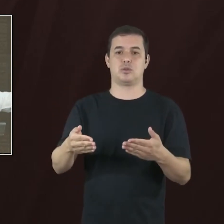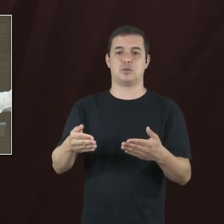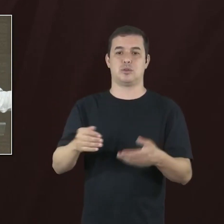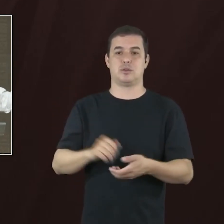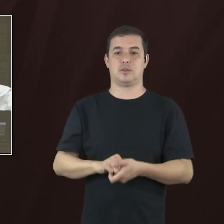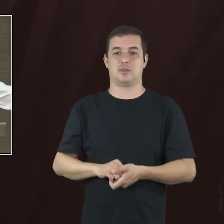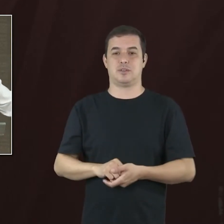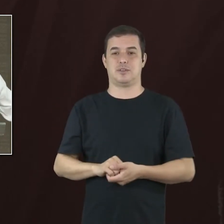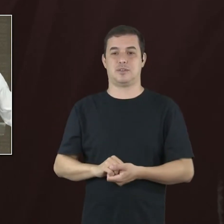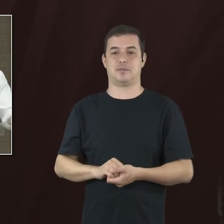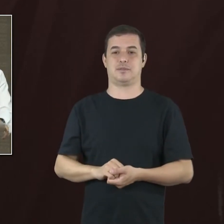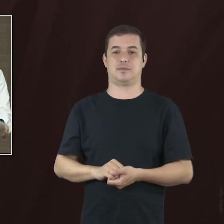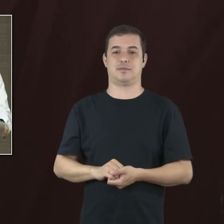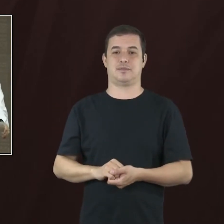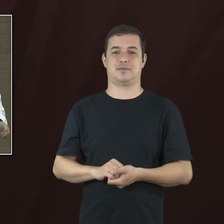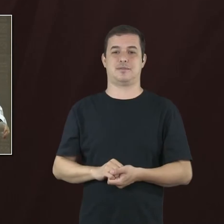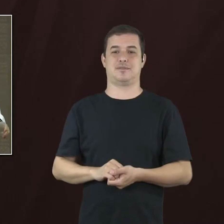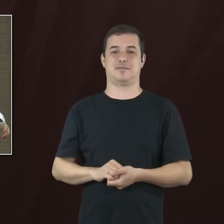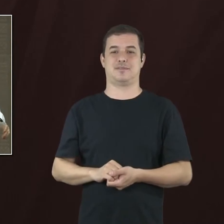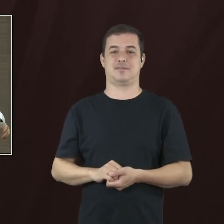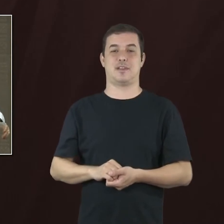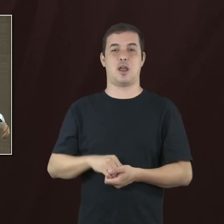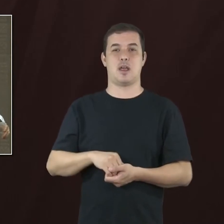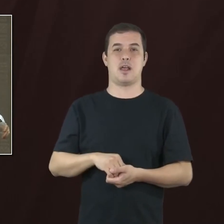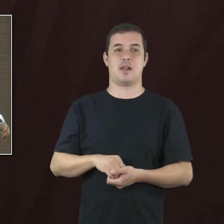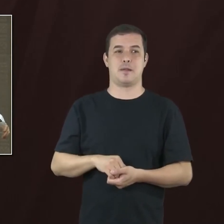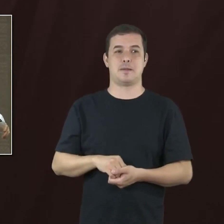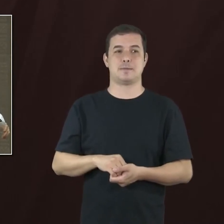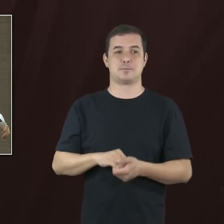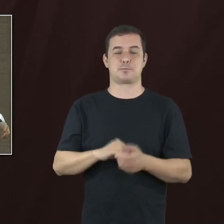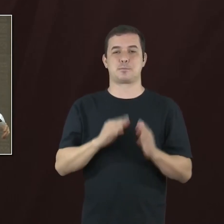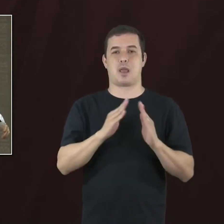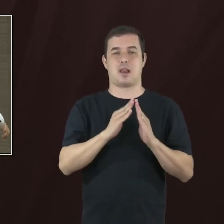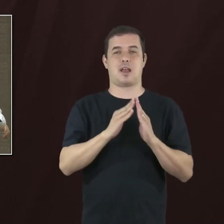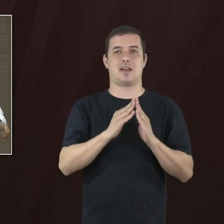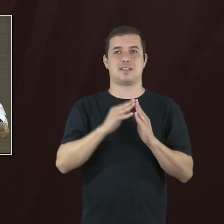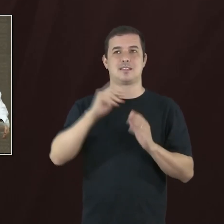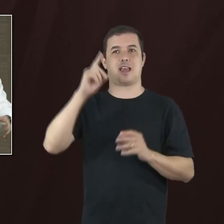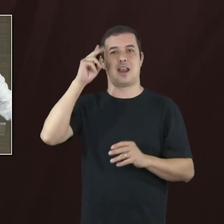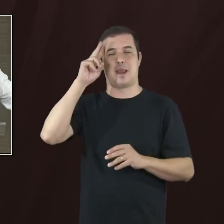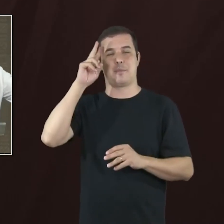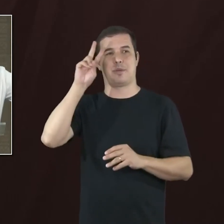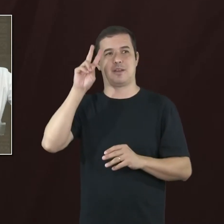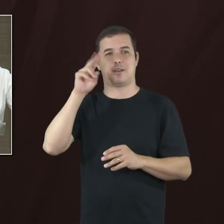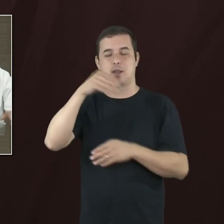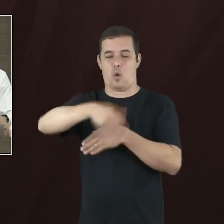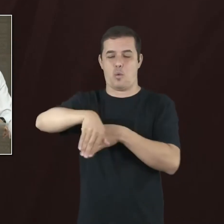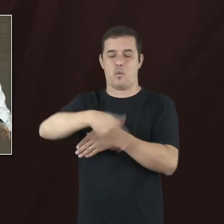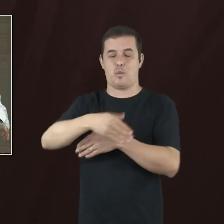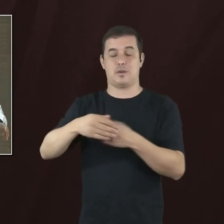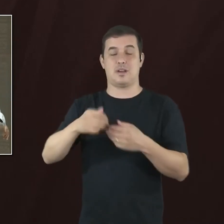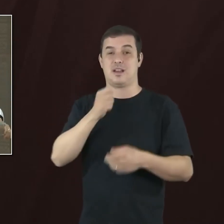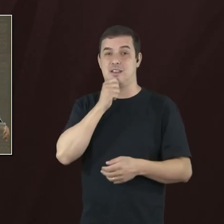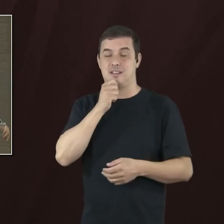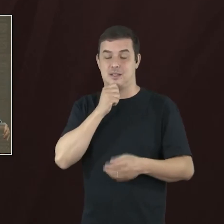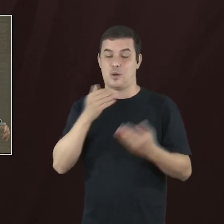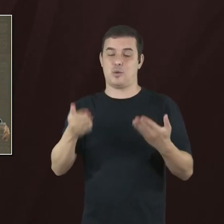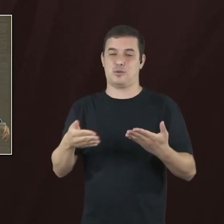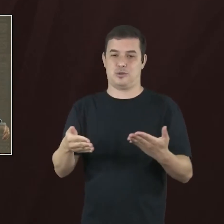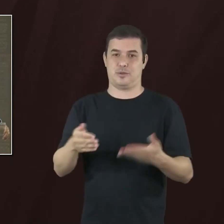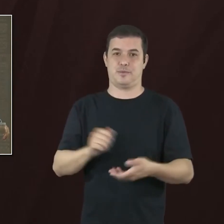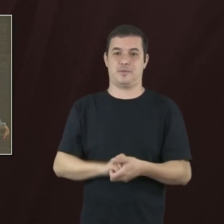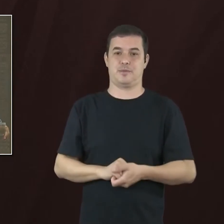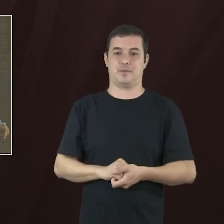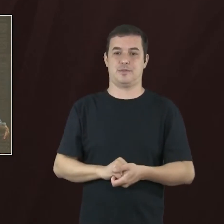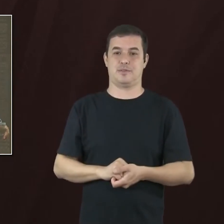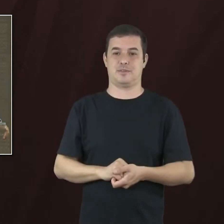Morato Coelho, número 24. É a nossa casa. E o irmão Samuel, juntamente com os filhos, moravam